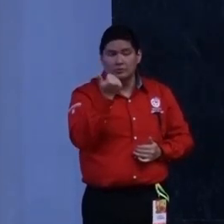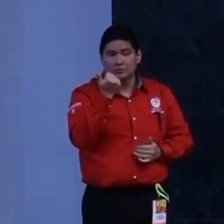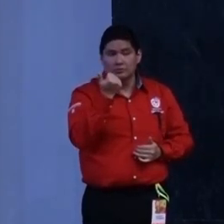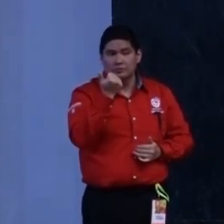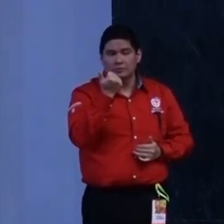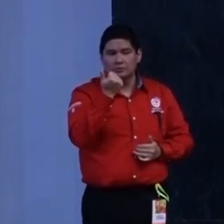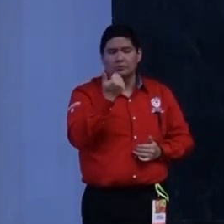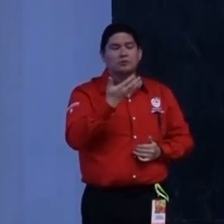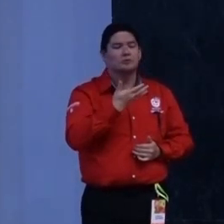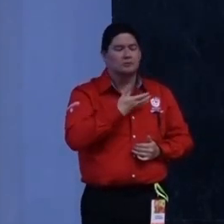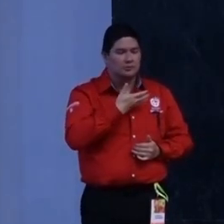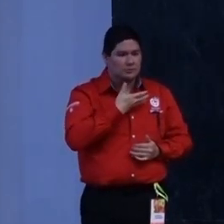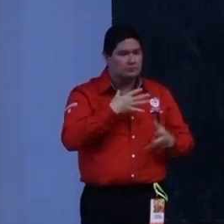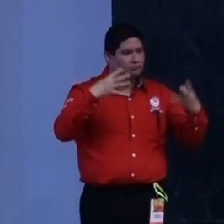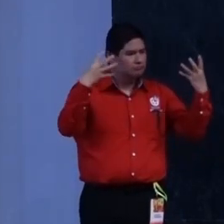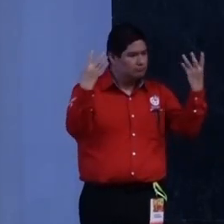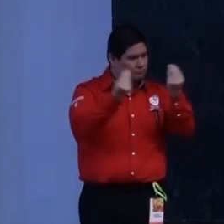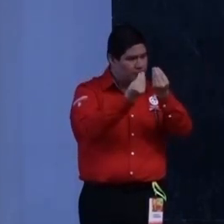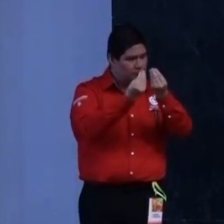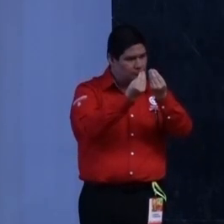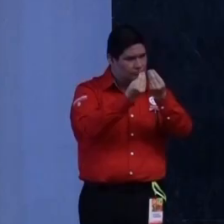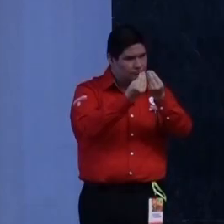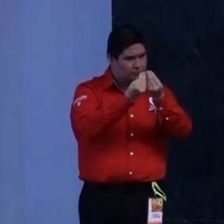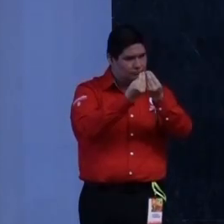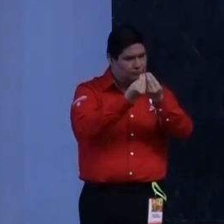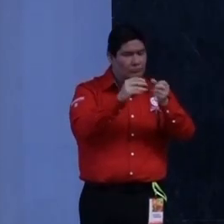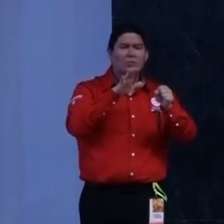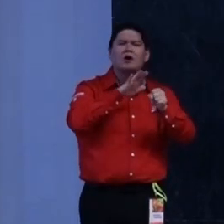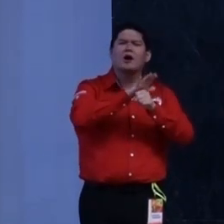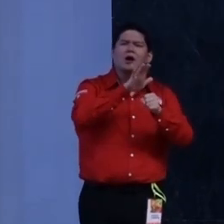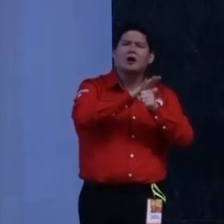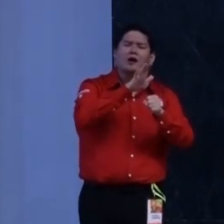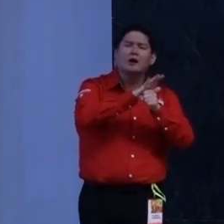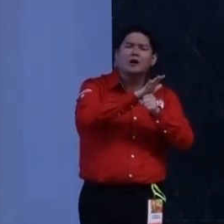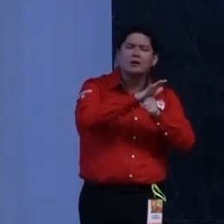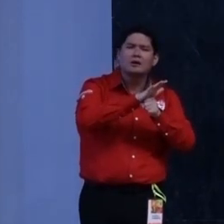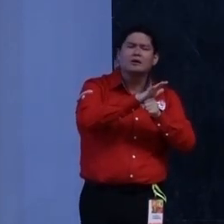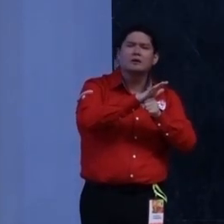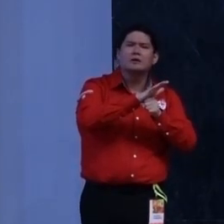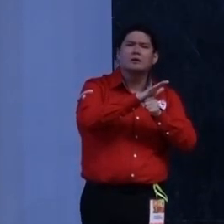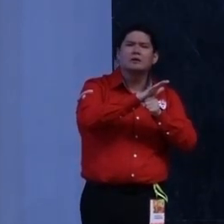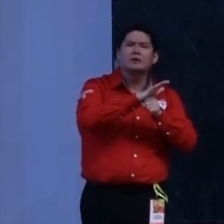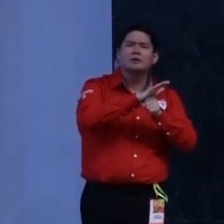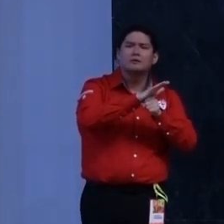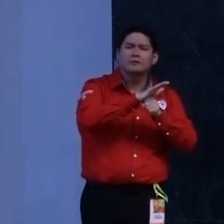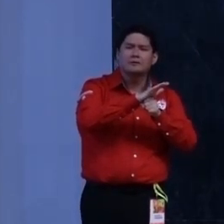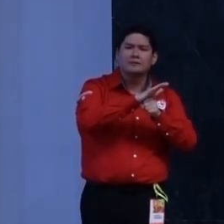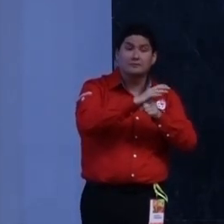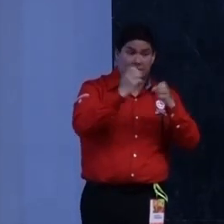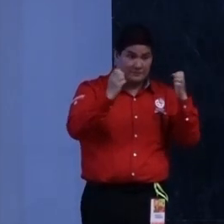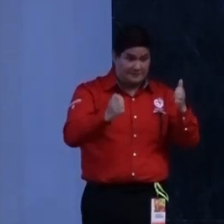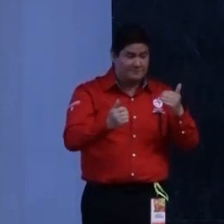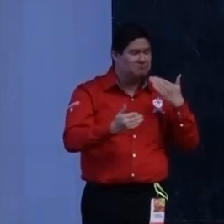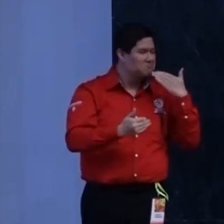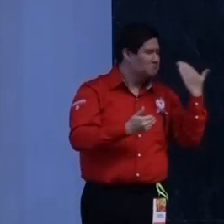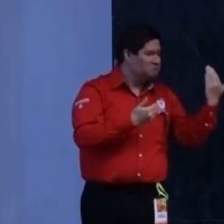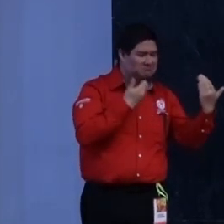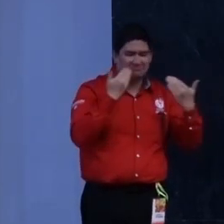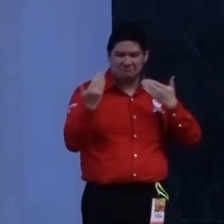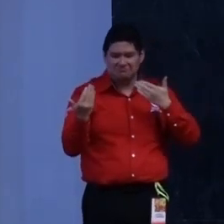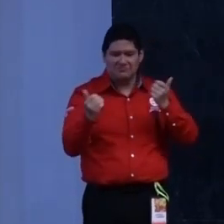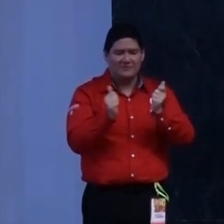y tener una química la cual te haga llevarte bien con el